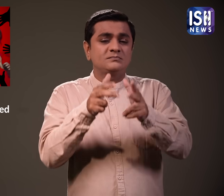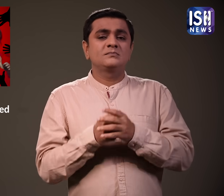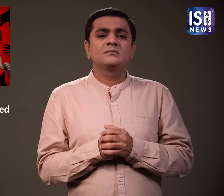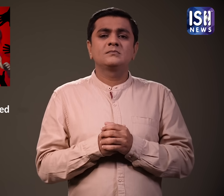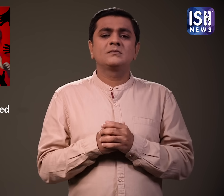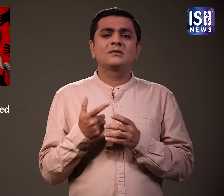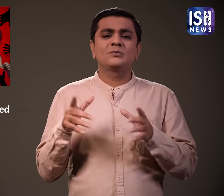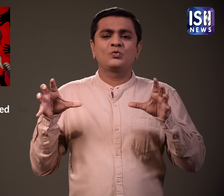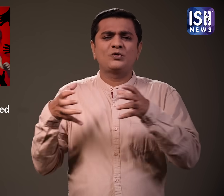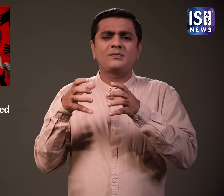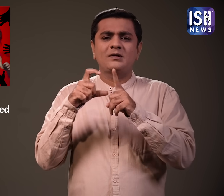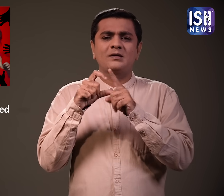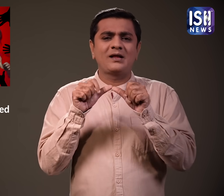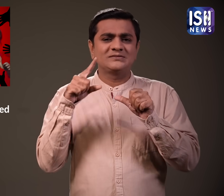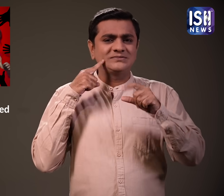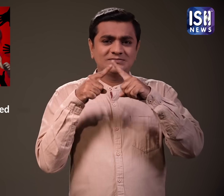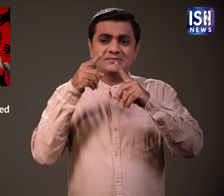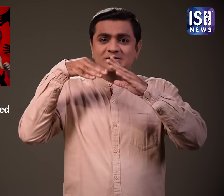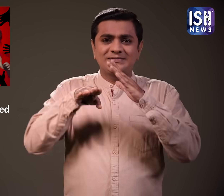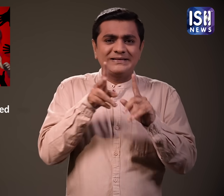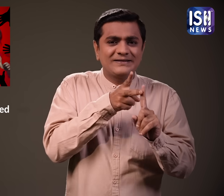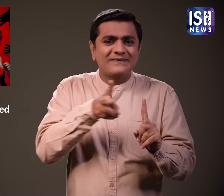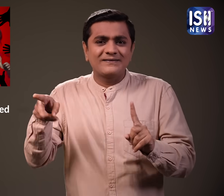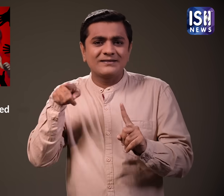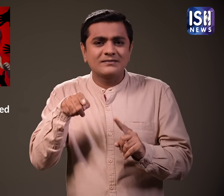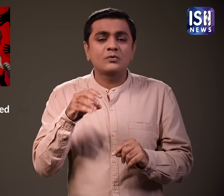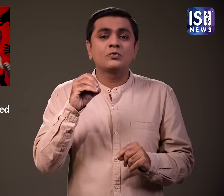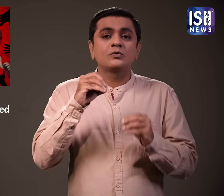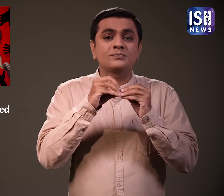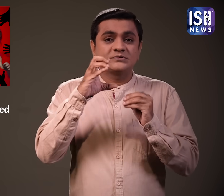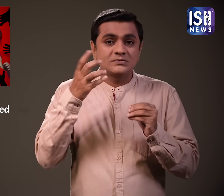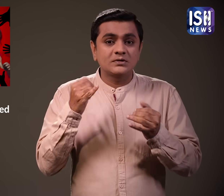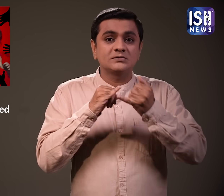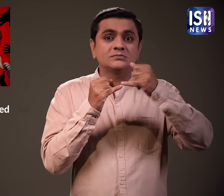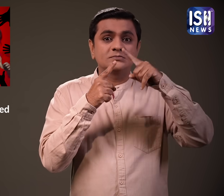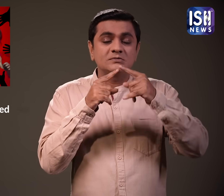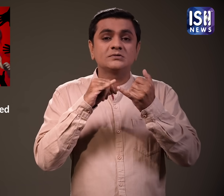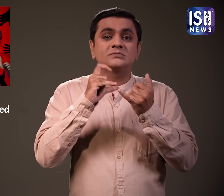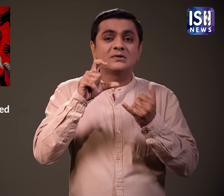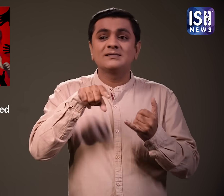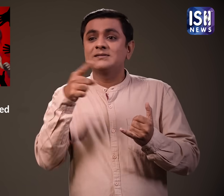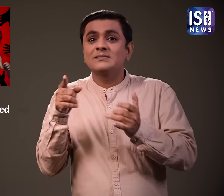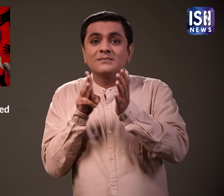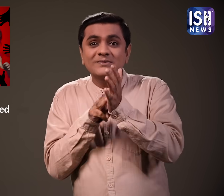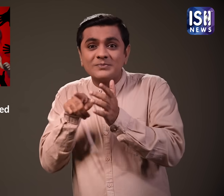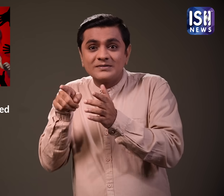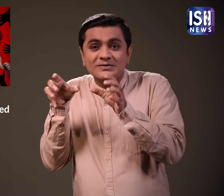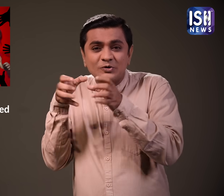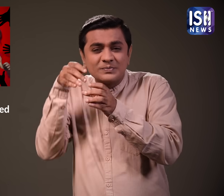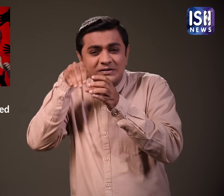आरोपी गाओं की प्रभावशाली चाती से थे, जबकि महादलत परिवार दुरलब है.